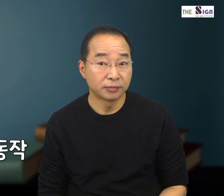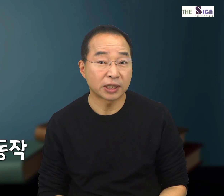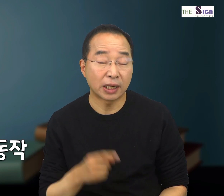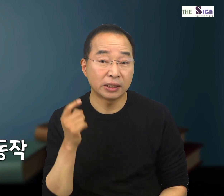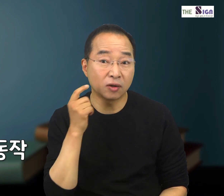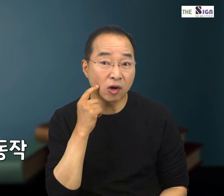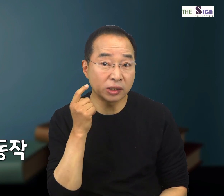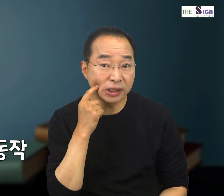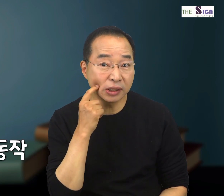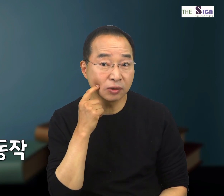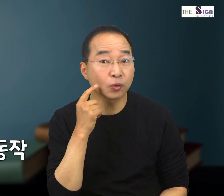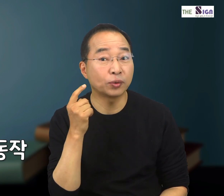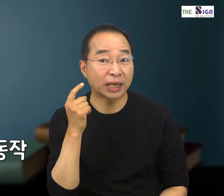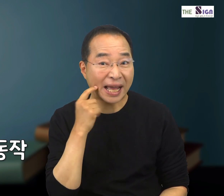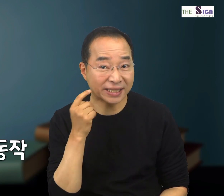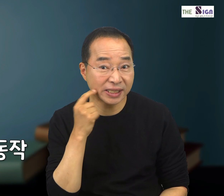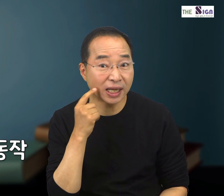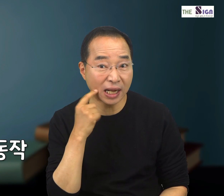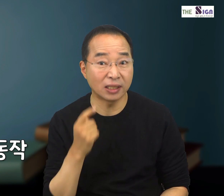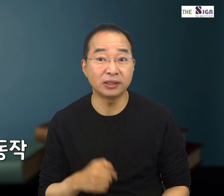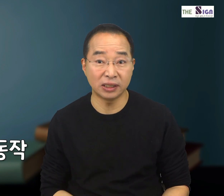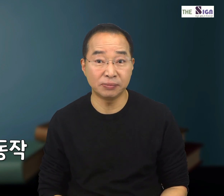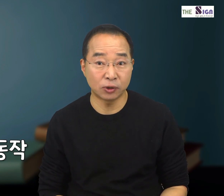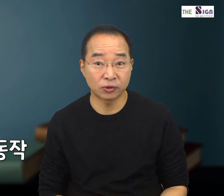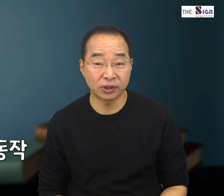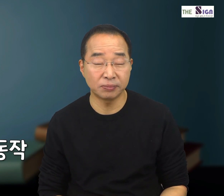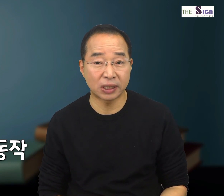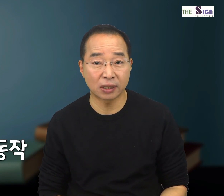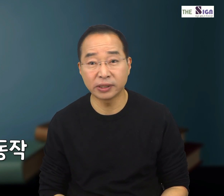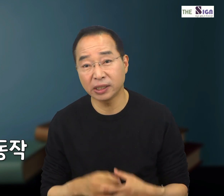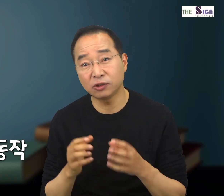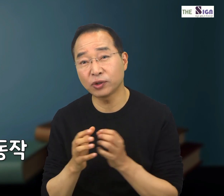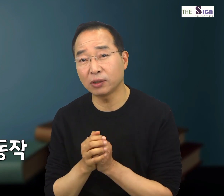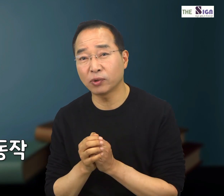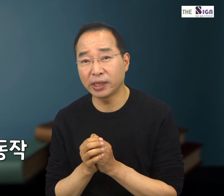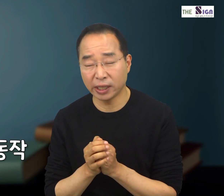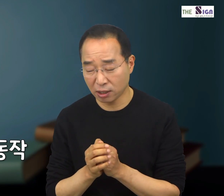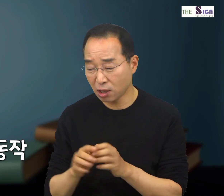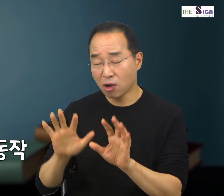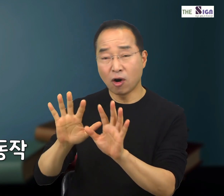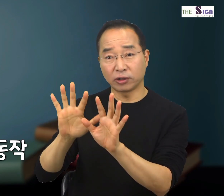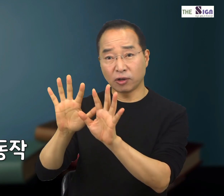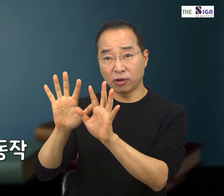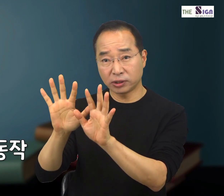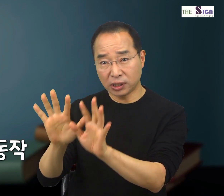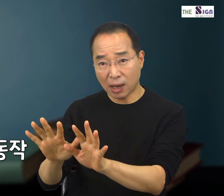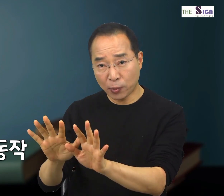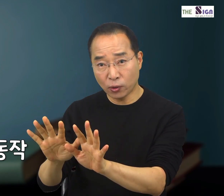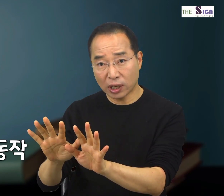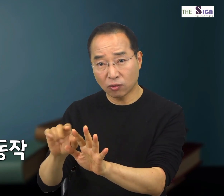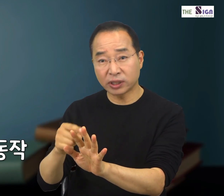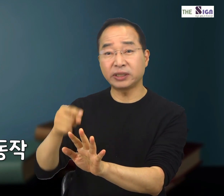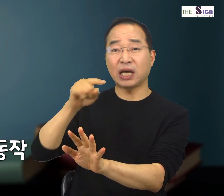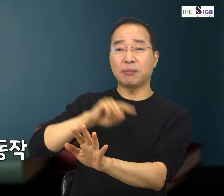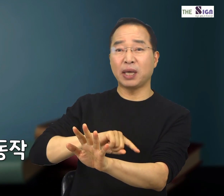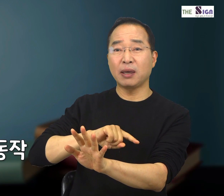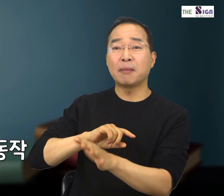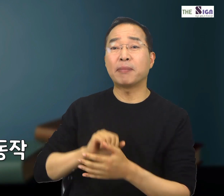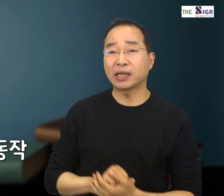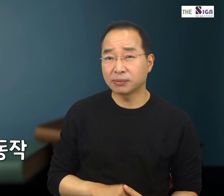자, 이거 거짓 또는 가짜라는 의미로도 씁니다. 근데 이 수화는 원래 어떤 것들을 표현하고 그 다음에 마지막으로